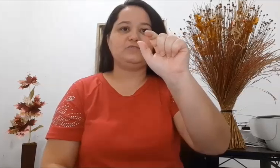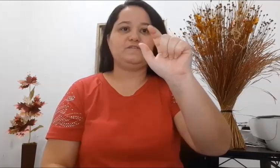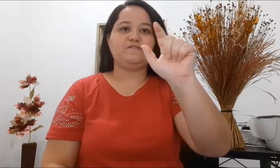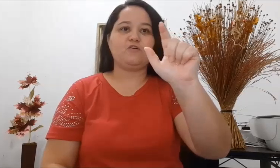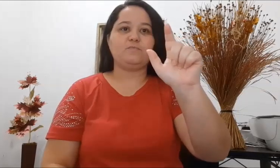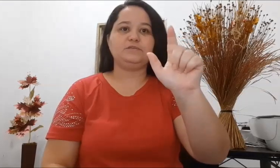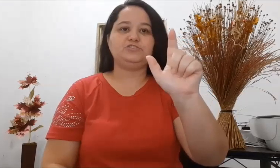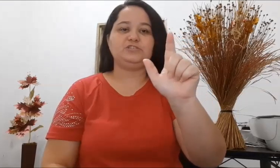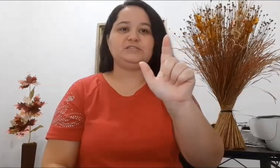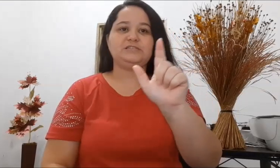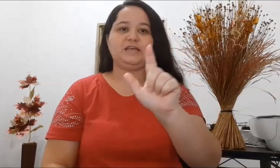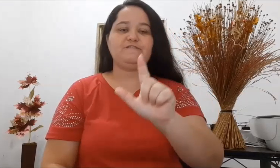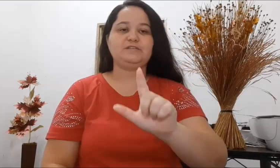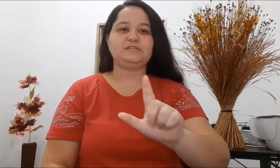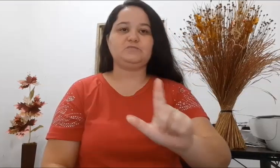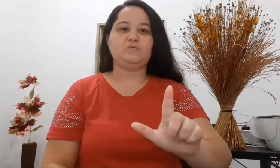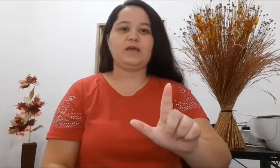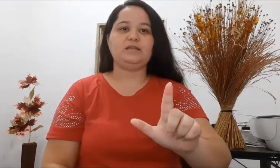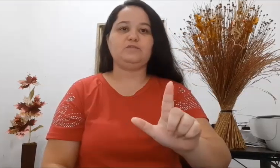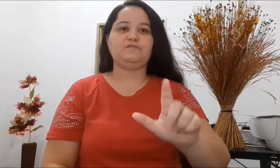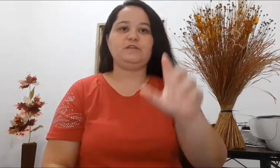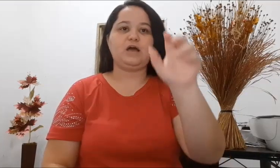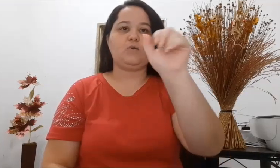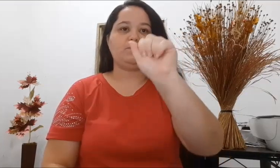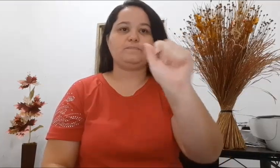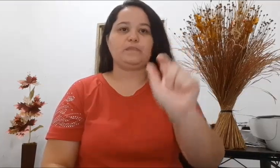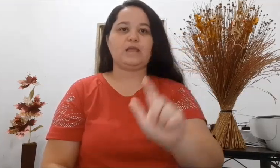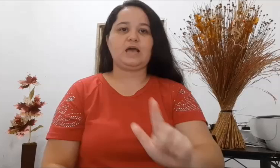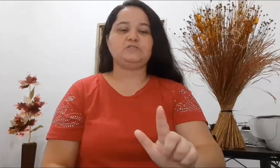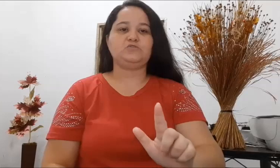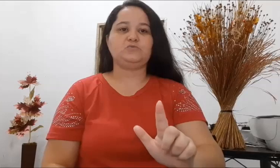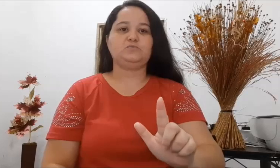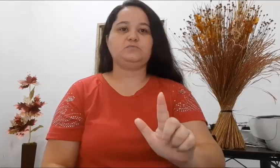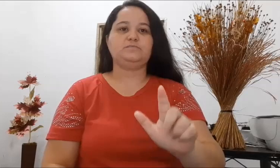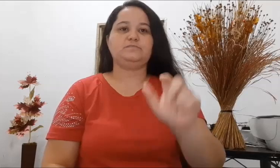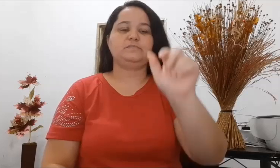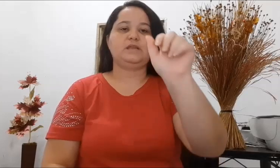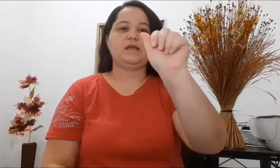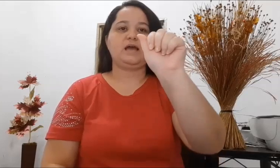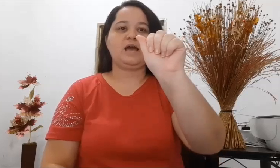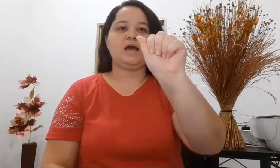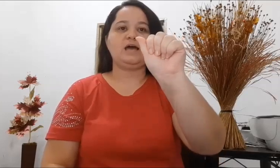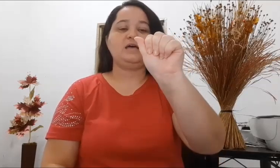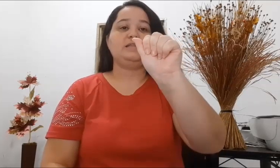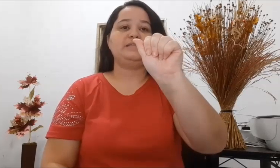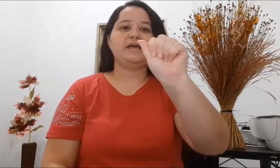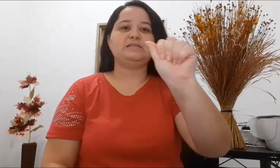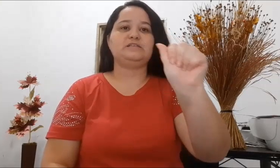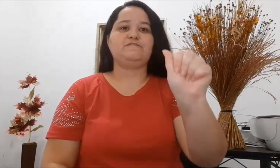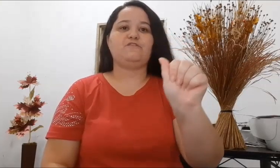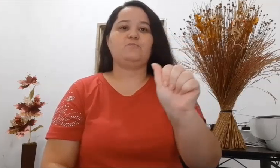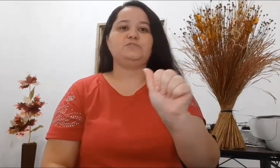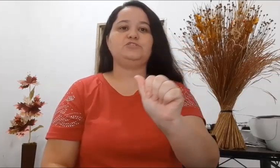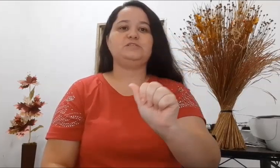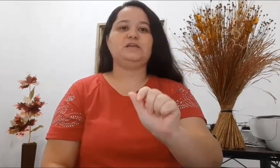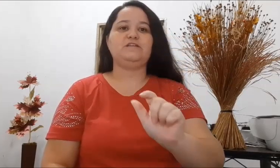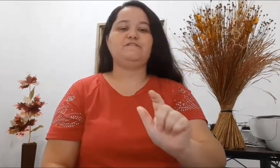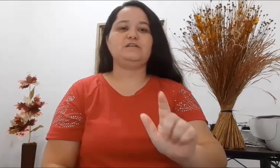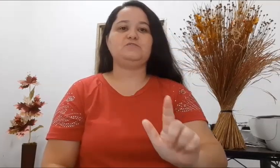em forma de Z e fazendo L no final. Azul, A, desce em forma de Z e faz